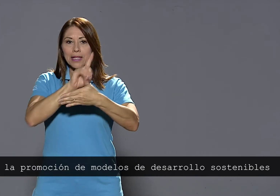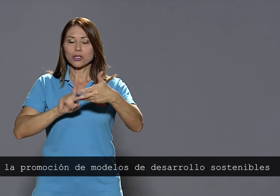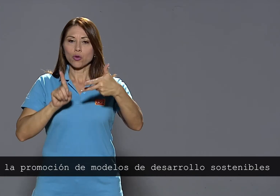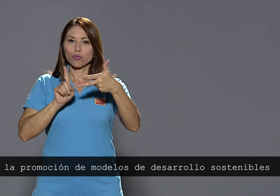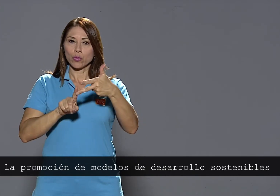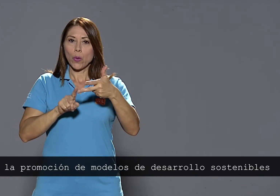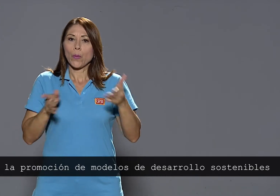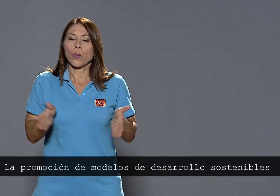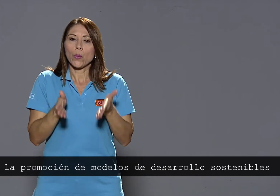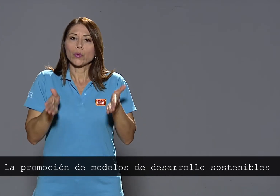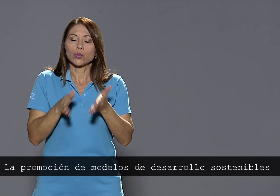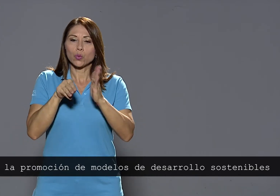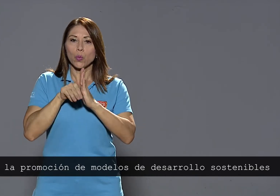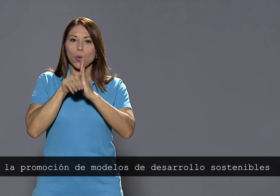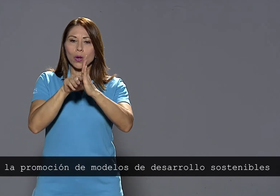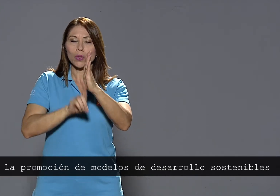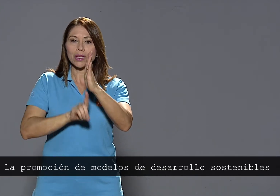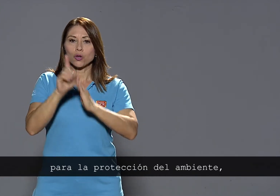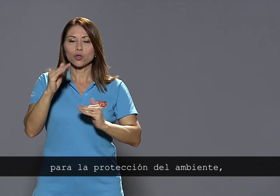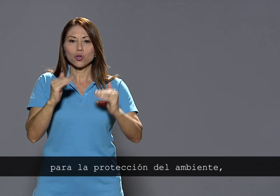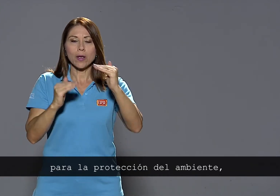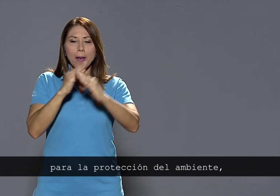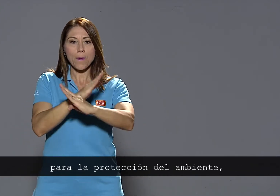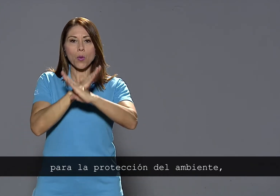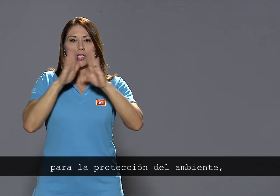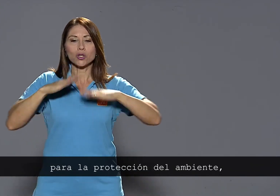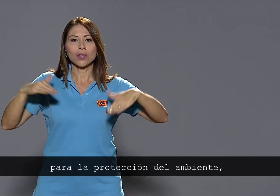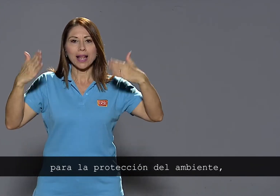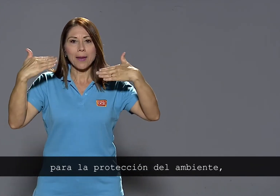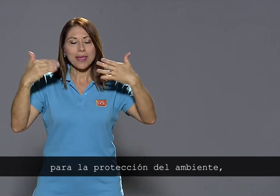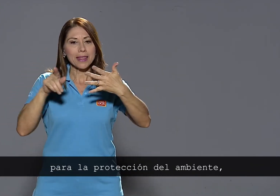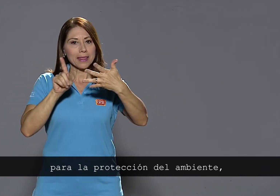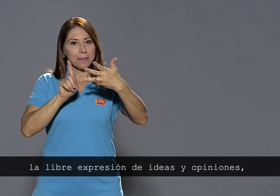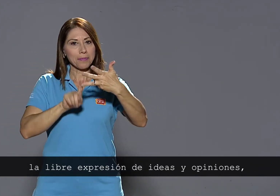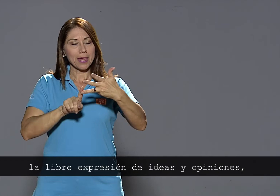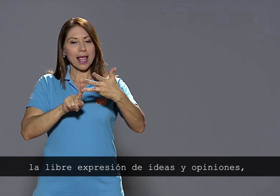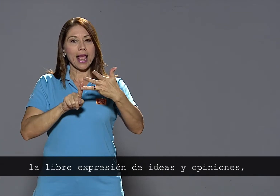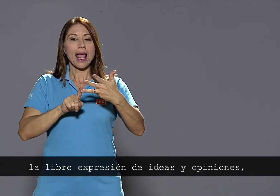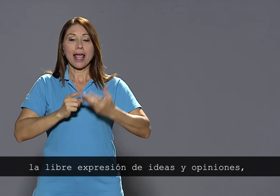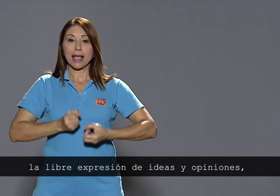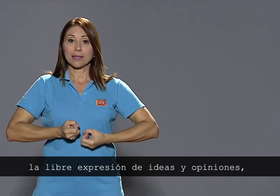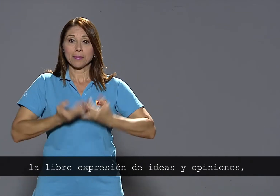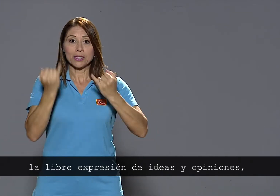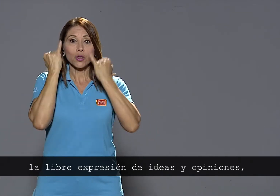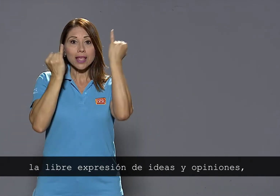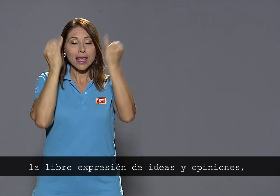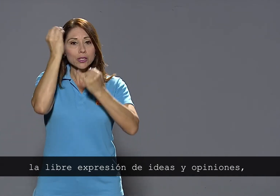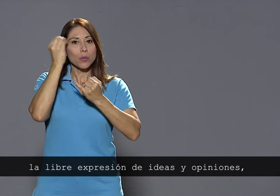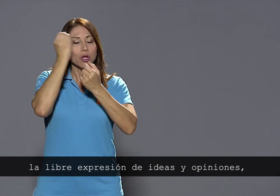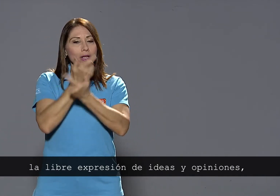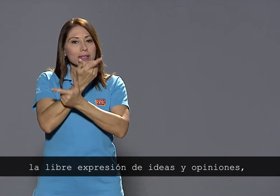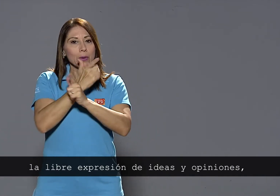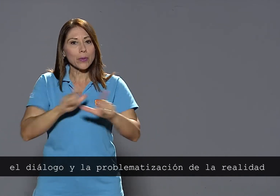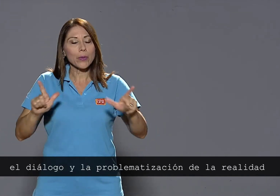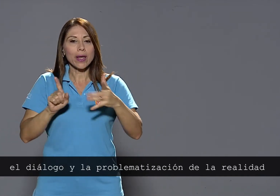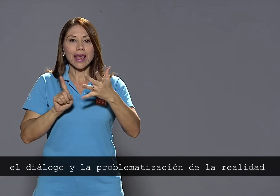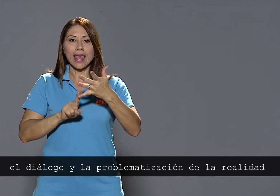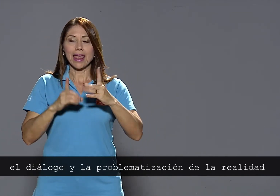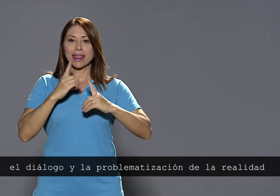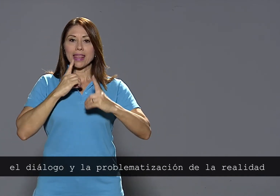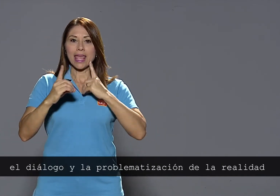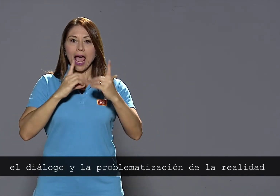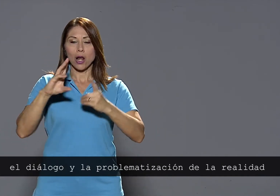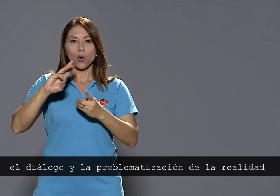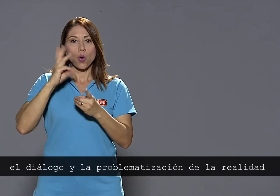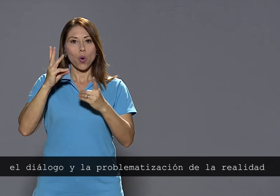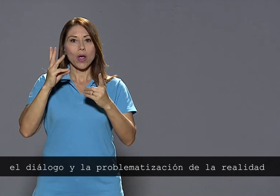la promoción de modelos de desarrollo sostenibles para la protección del ambiente, la libre expresión de ideas y opiniones, el